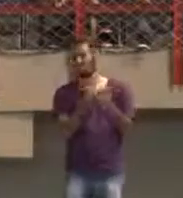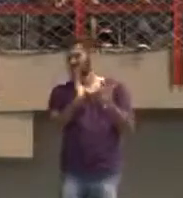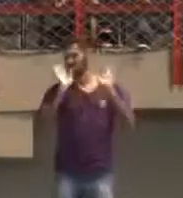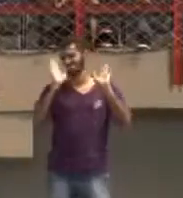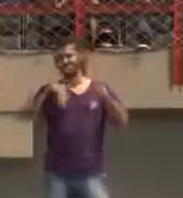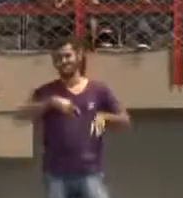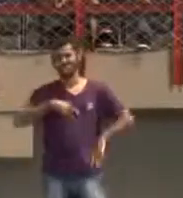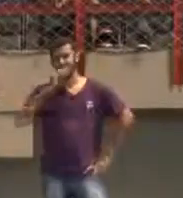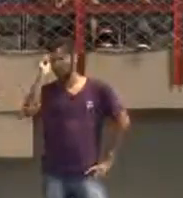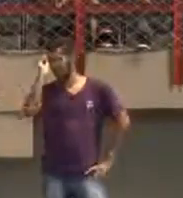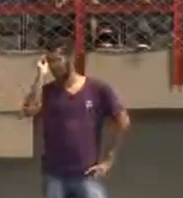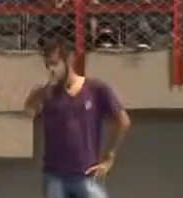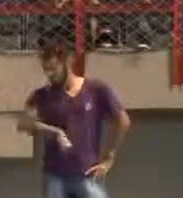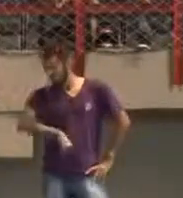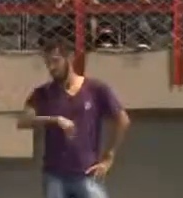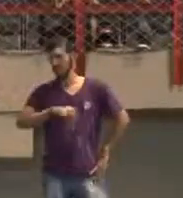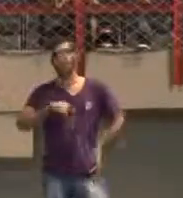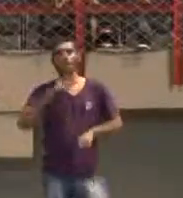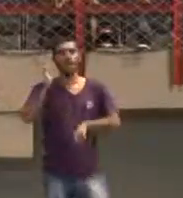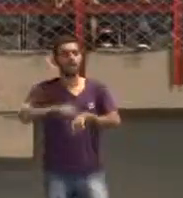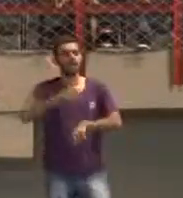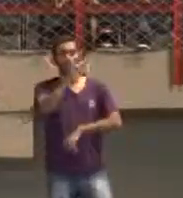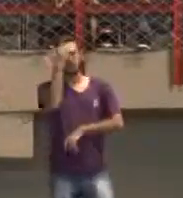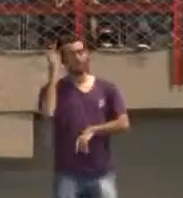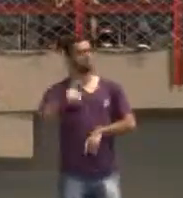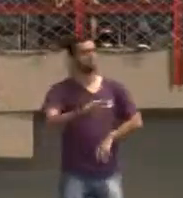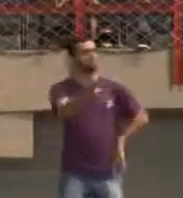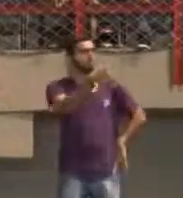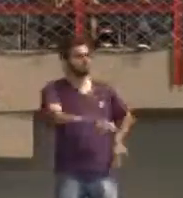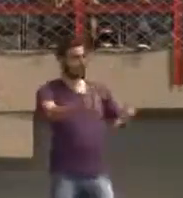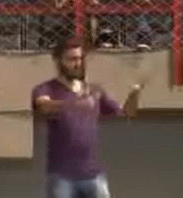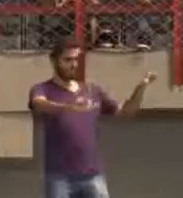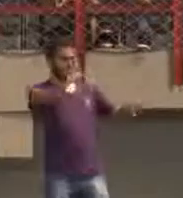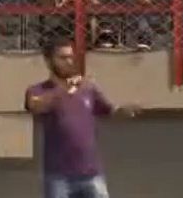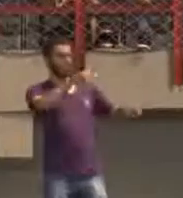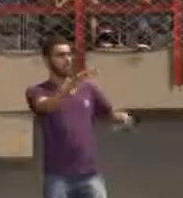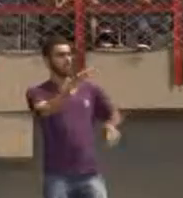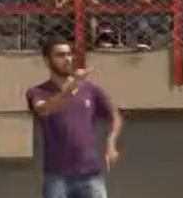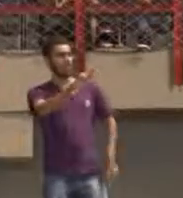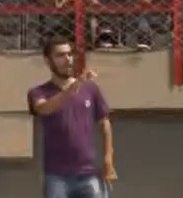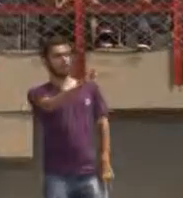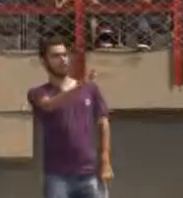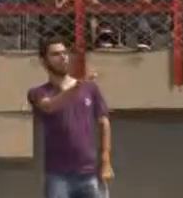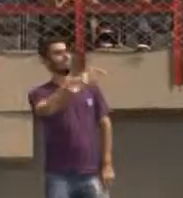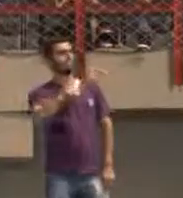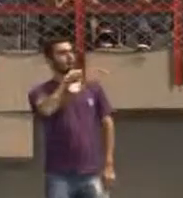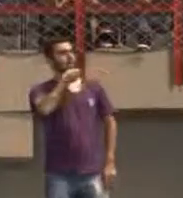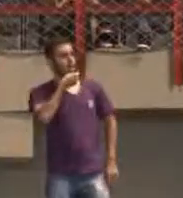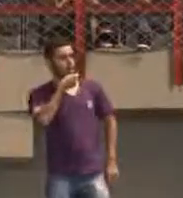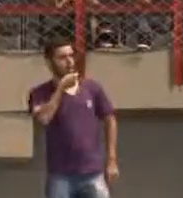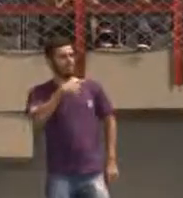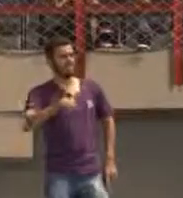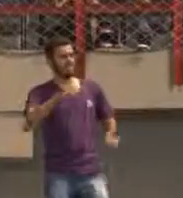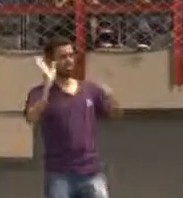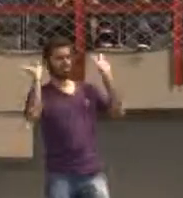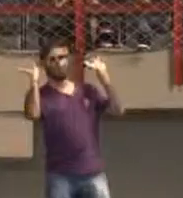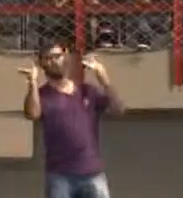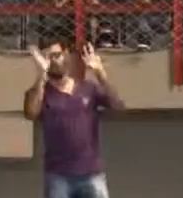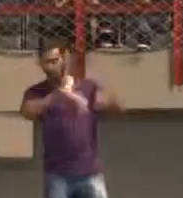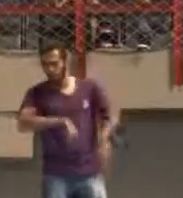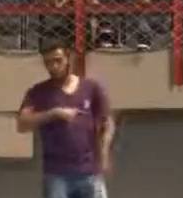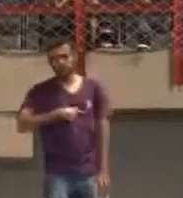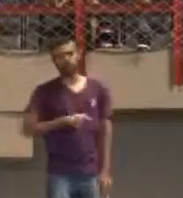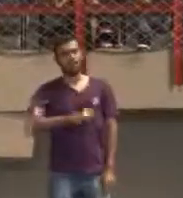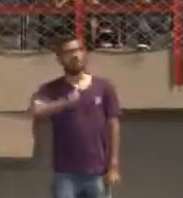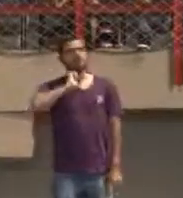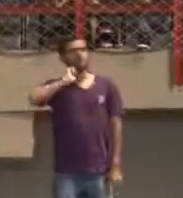Para piorar, quando alguém liga a televisão, o Faustão começa a falar. E a vontade é de morrer mesmo, né? Ou de matar alguém. Então,